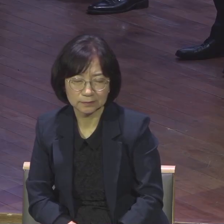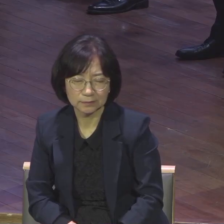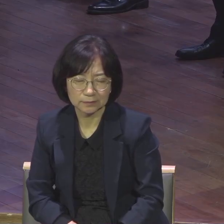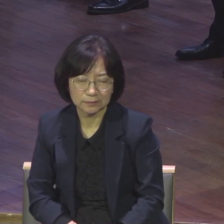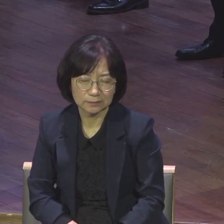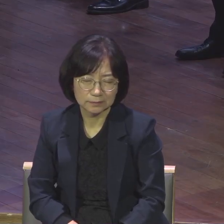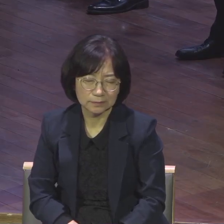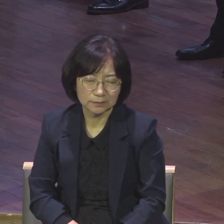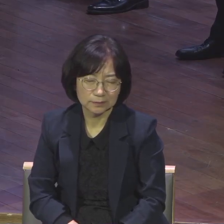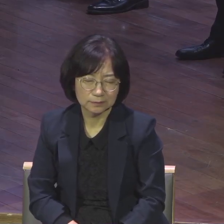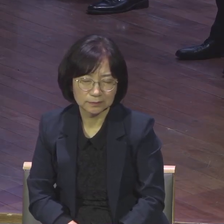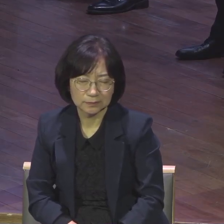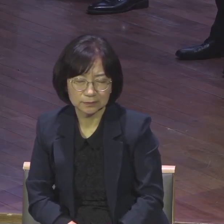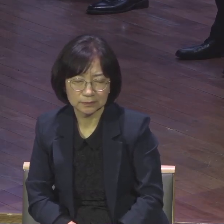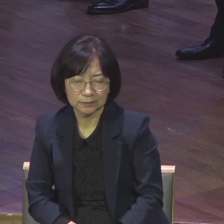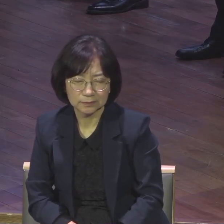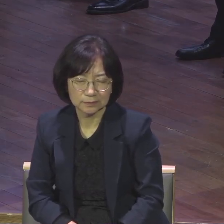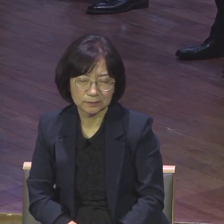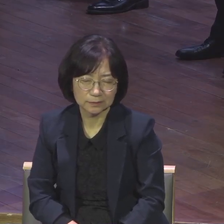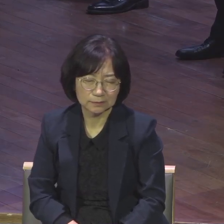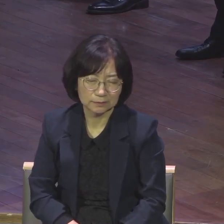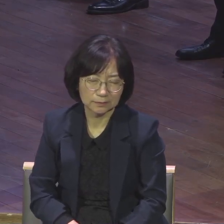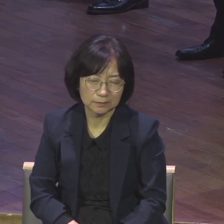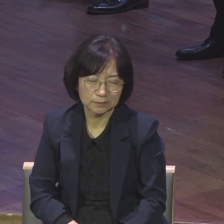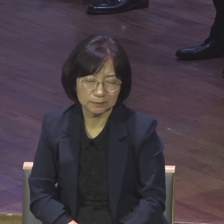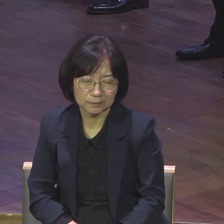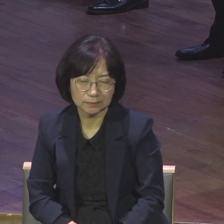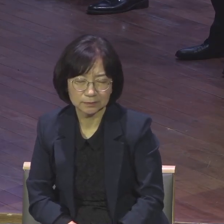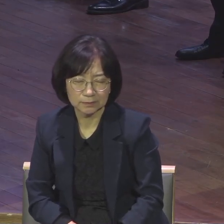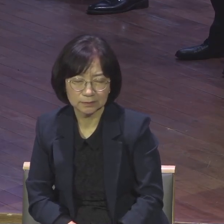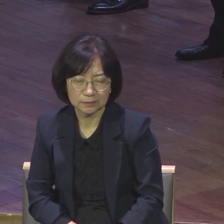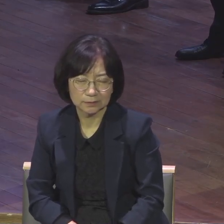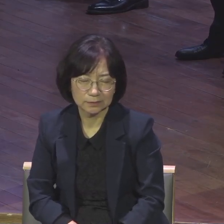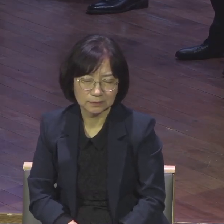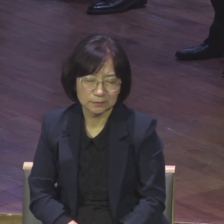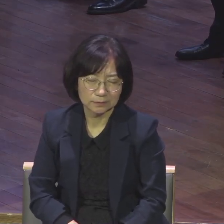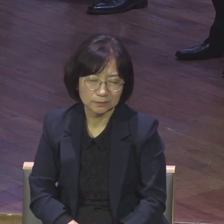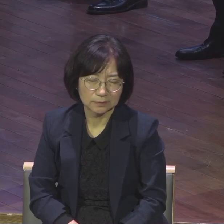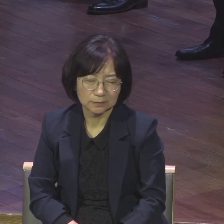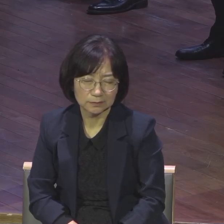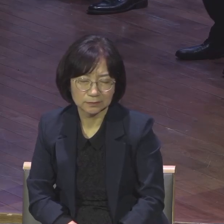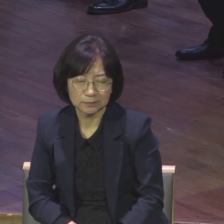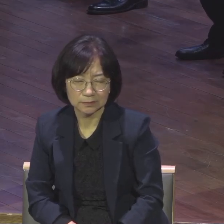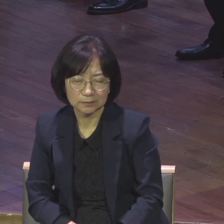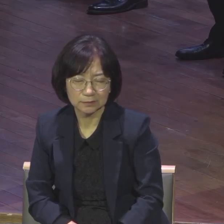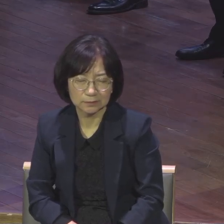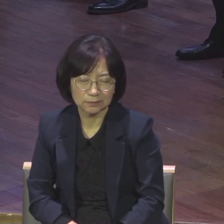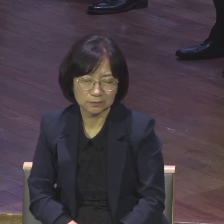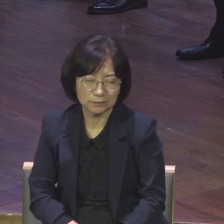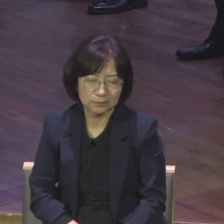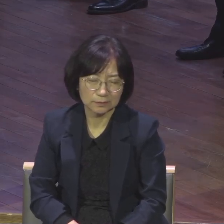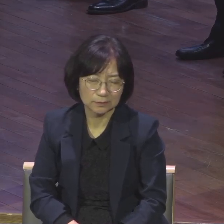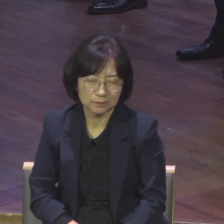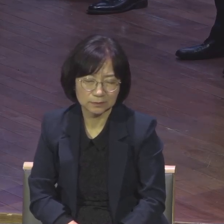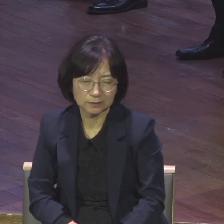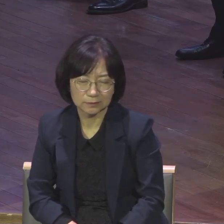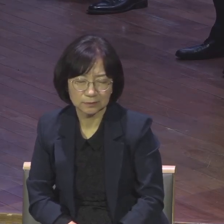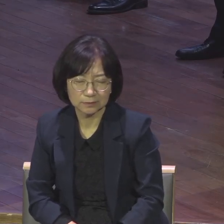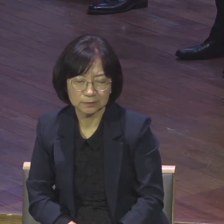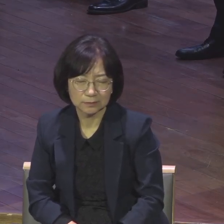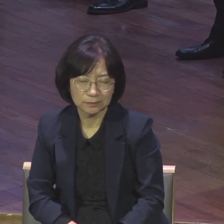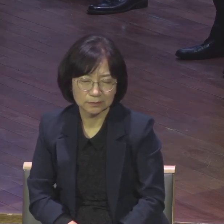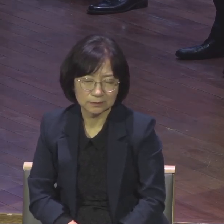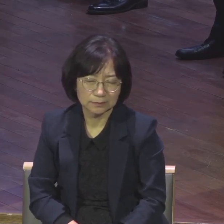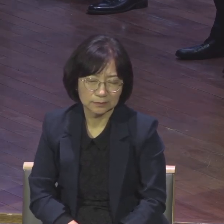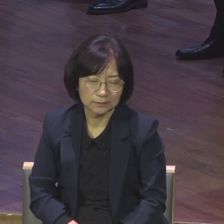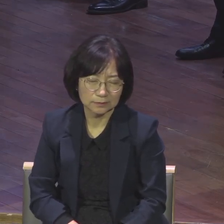하나님 받으며 인생이 어디서 와서 무엇을 하다가 어디로 가는지 알지 못하는 우리가 분들이 하나님 앞에 노력하도록